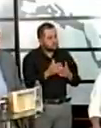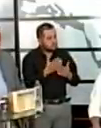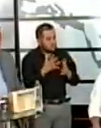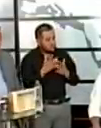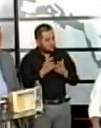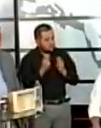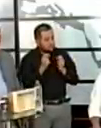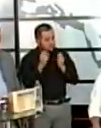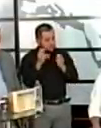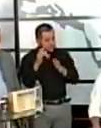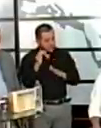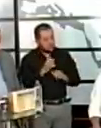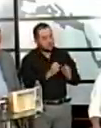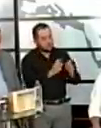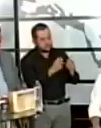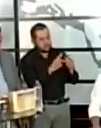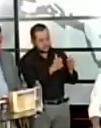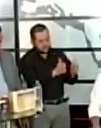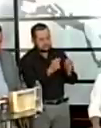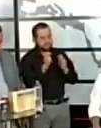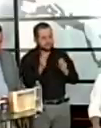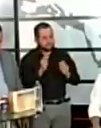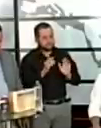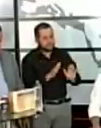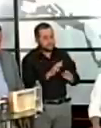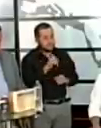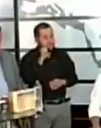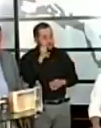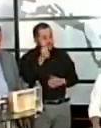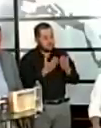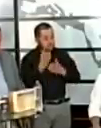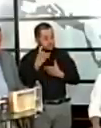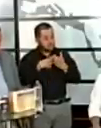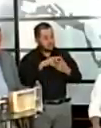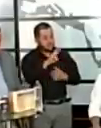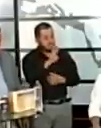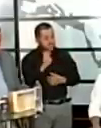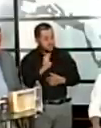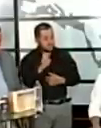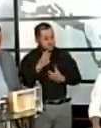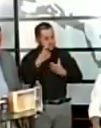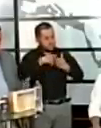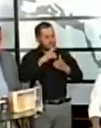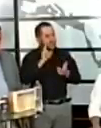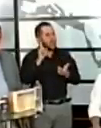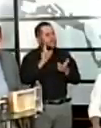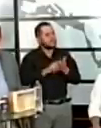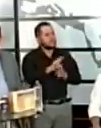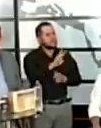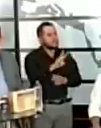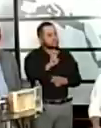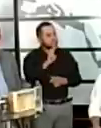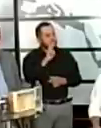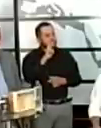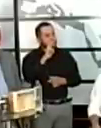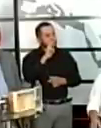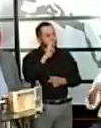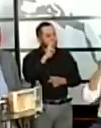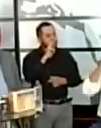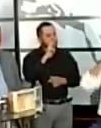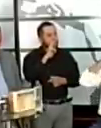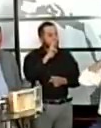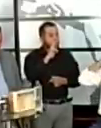ya? Sí, señor, ya entregamos. Mañana empiezan las inscripciones, 27. hasta 27 de junio hasta 27